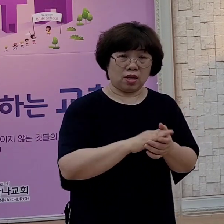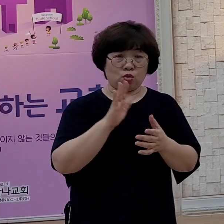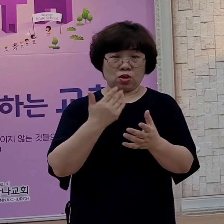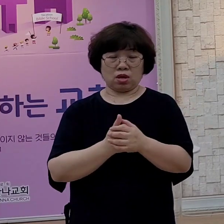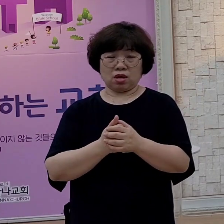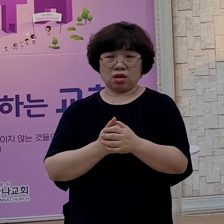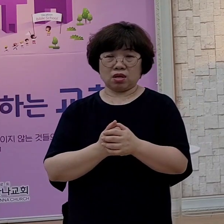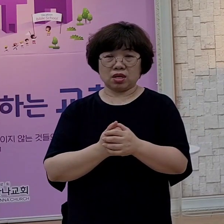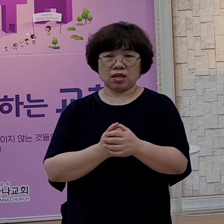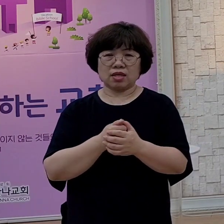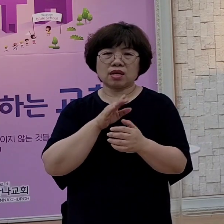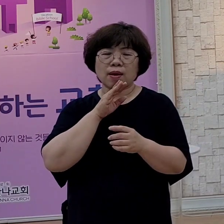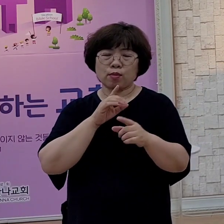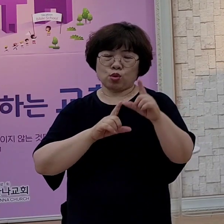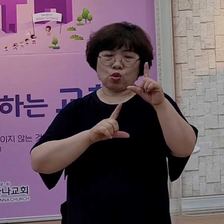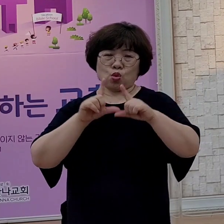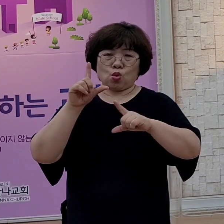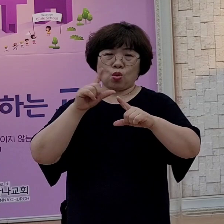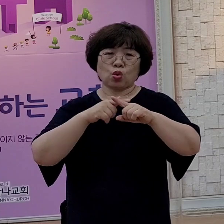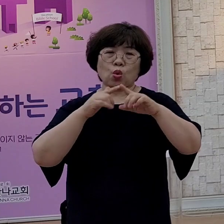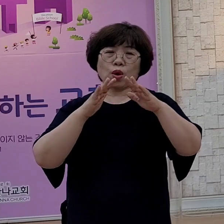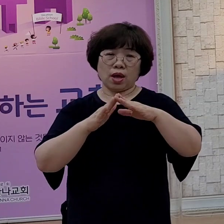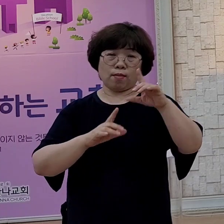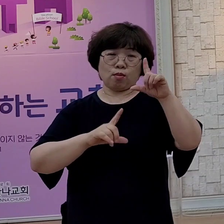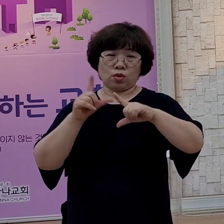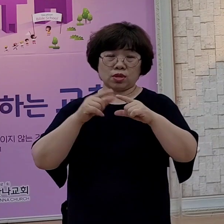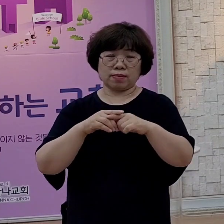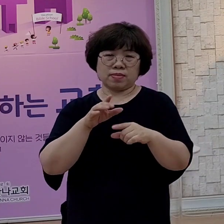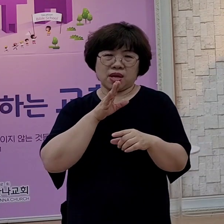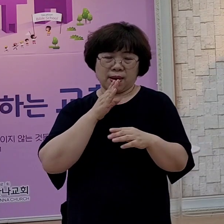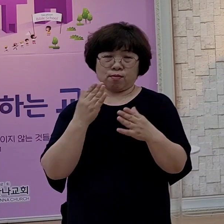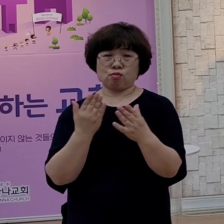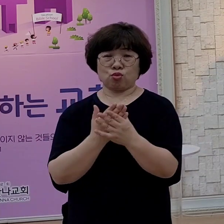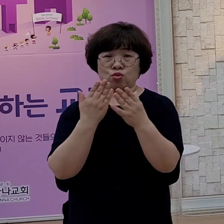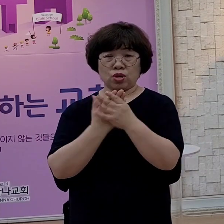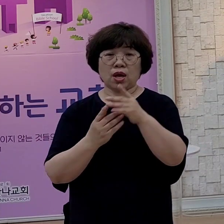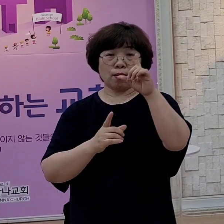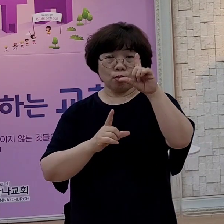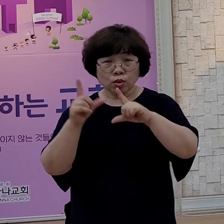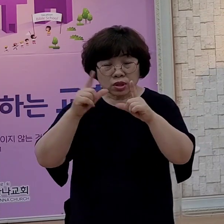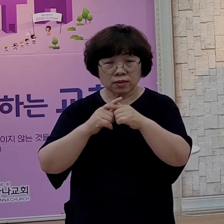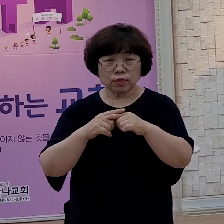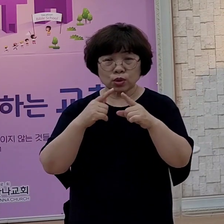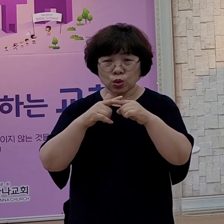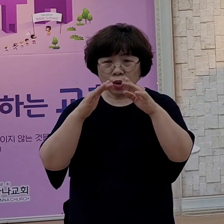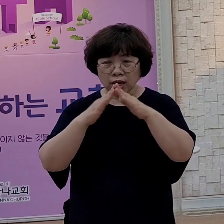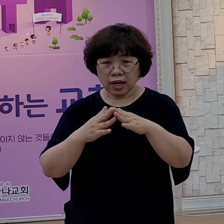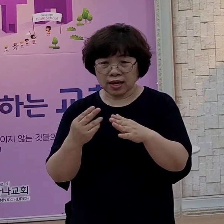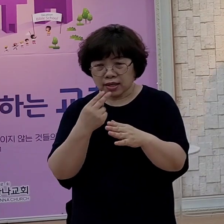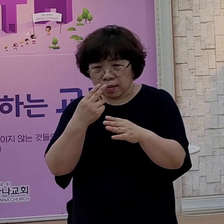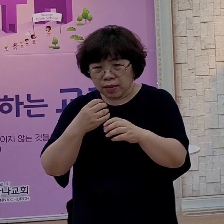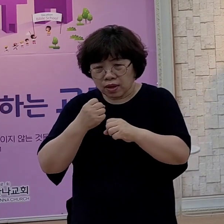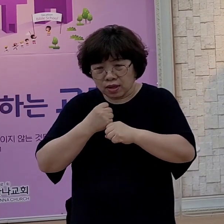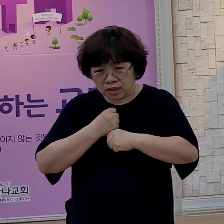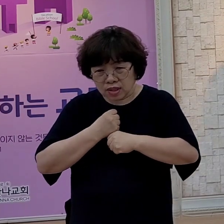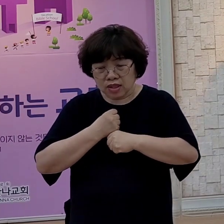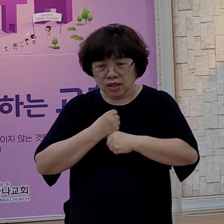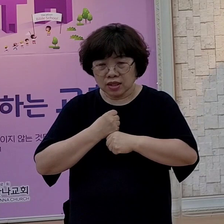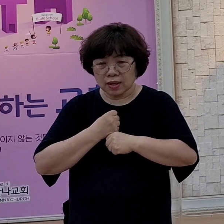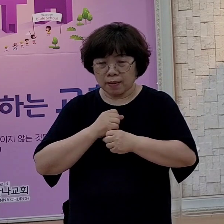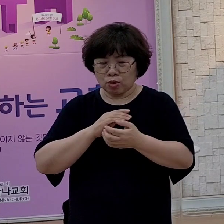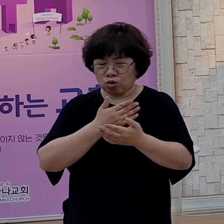진정한 교회다. 그게 부흥이다 하는 것이. 그것이 교회가 살아나고 변화될 수 있는